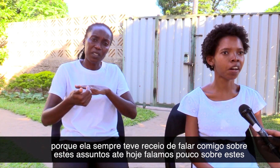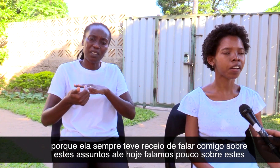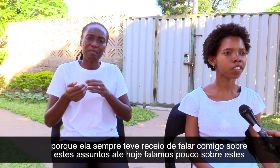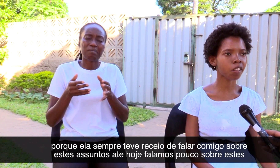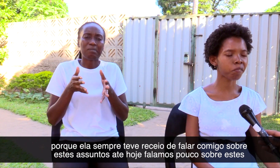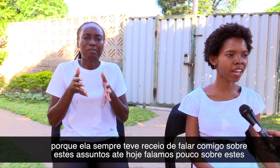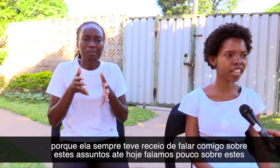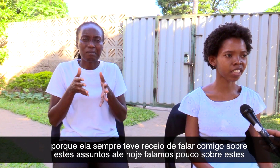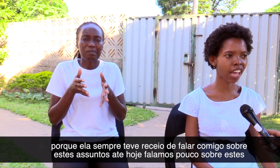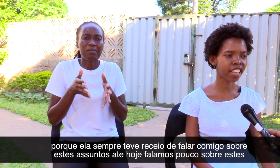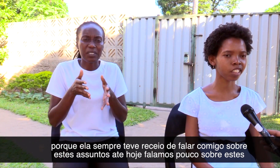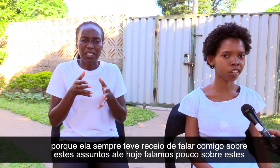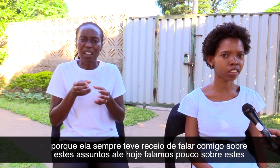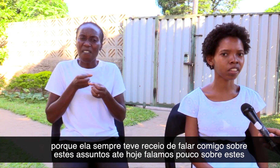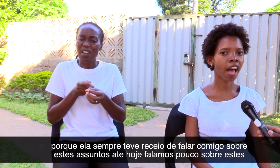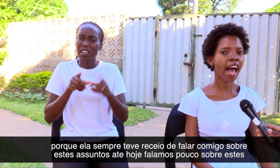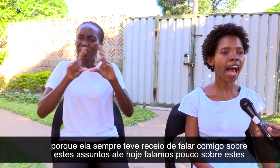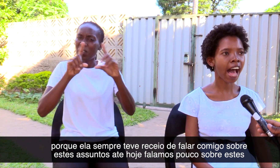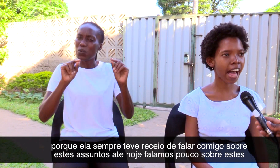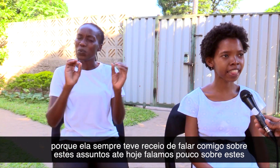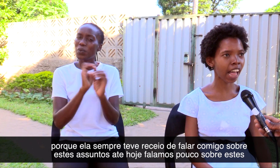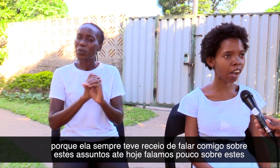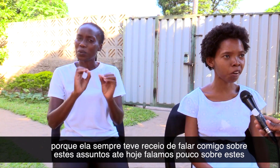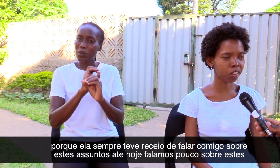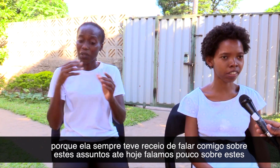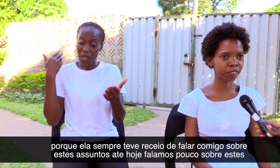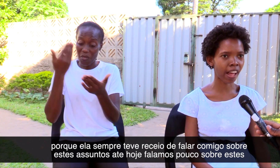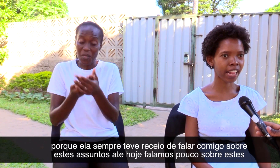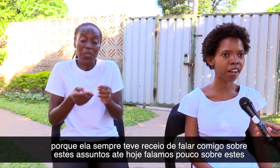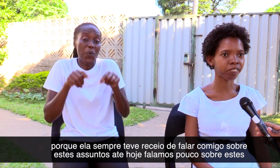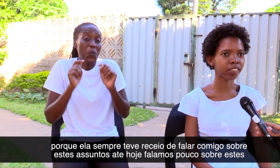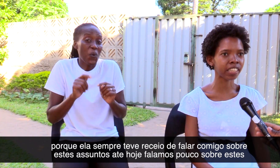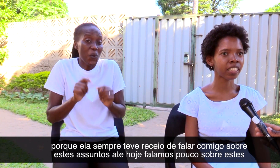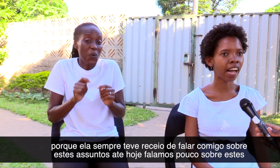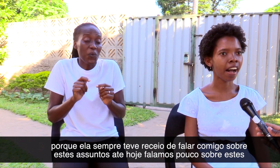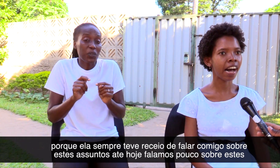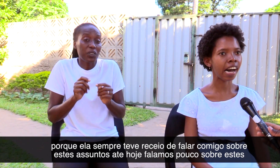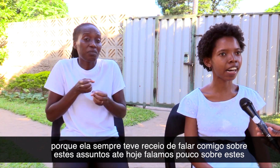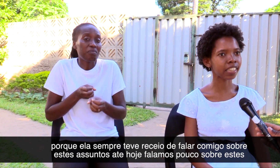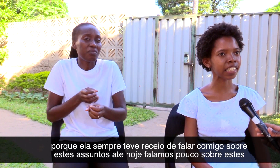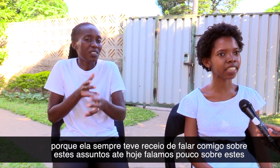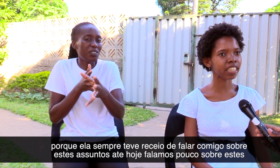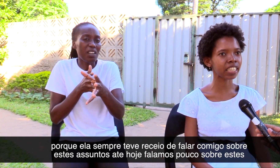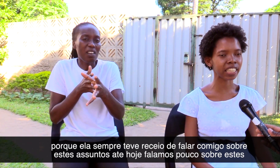comigo sobre esse assunto. Até hoje falamos,